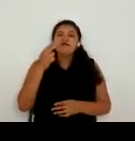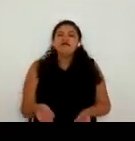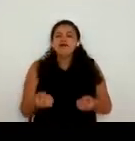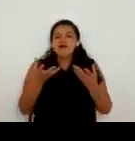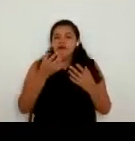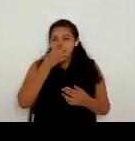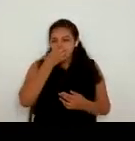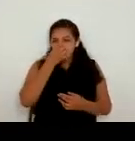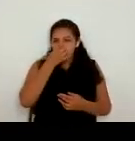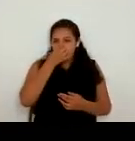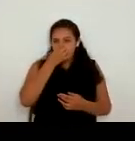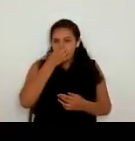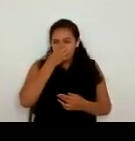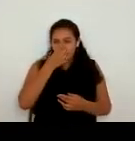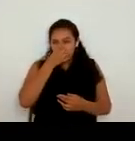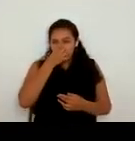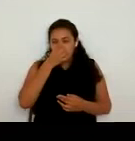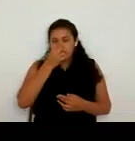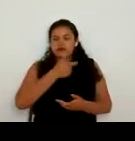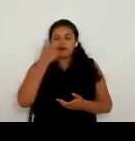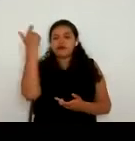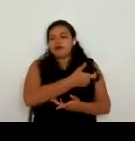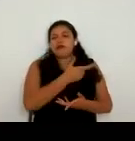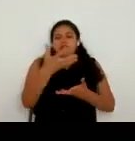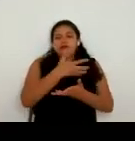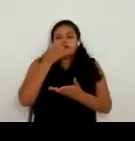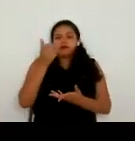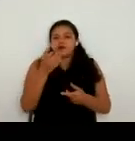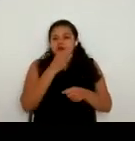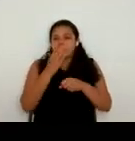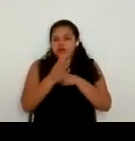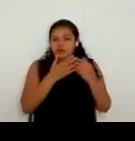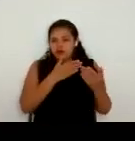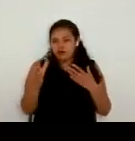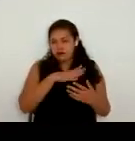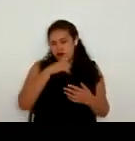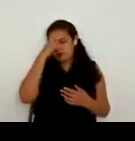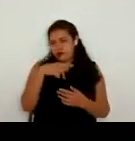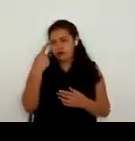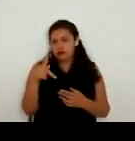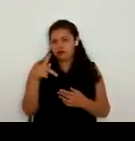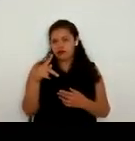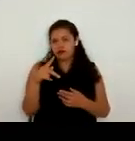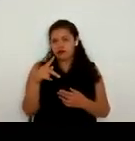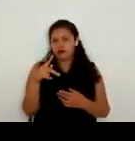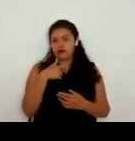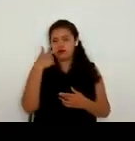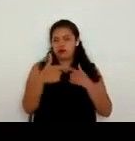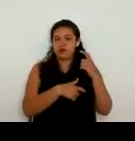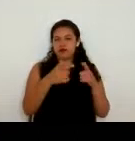eso hay que saber muy bien cuál es el salario mínimo vigente actual y para poder calcular el número de salarios mínimos